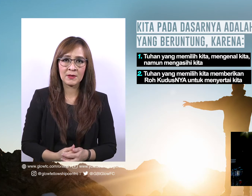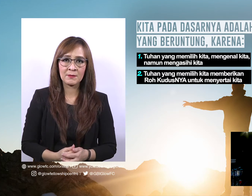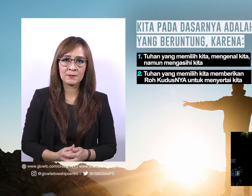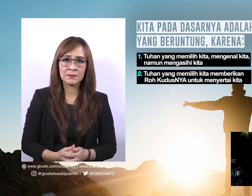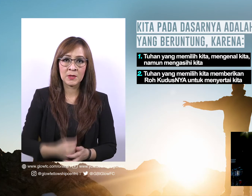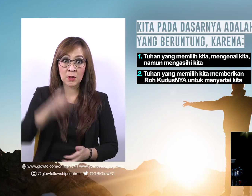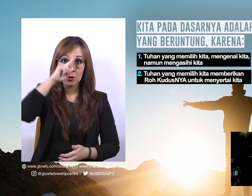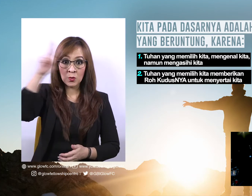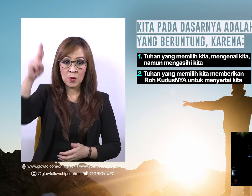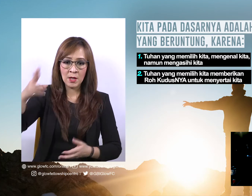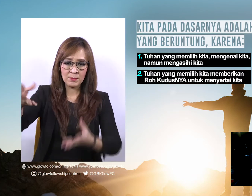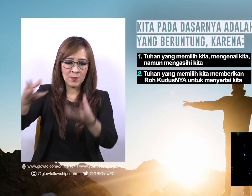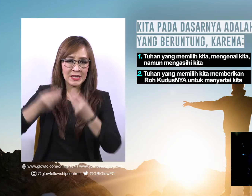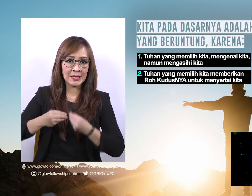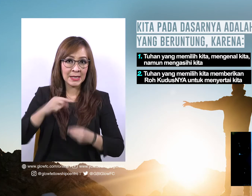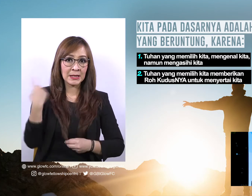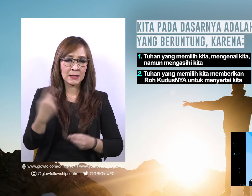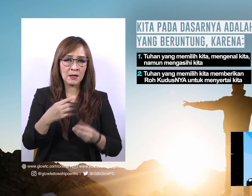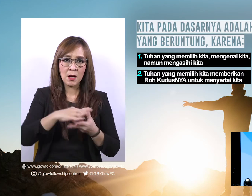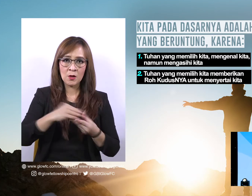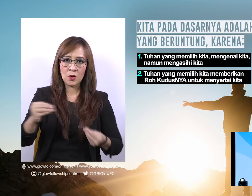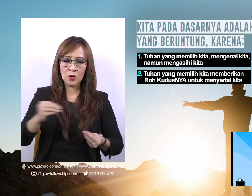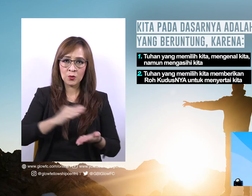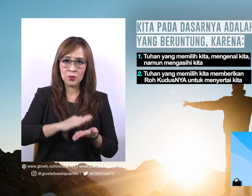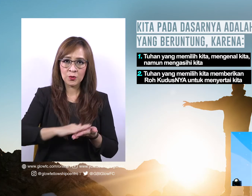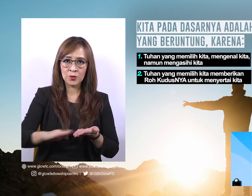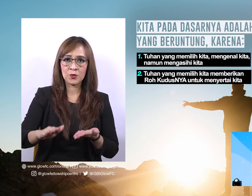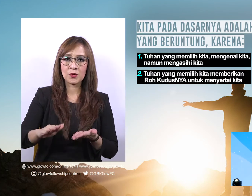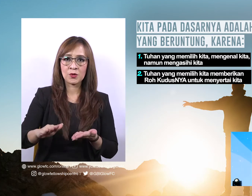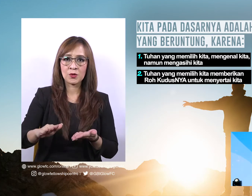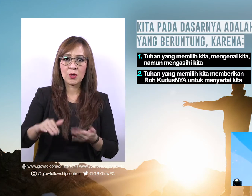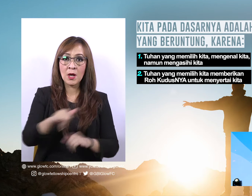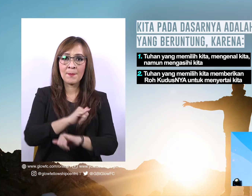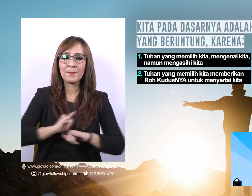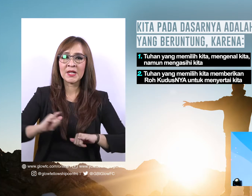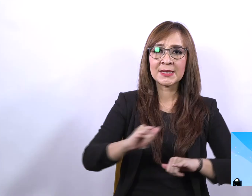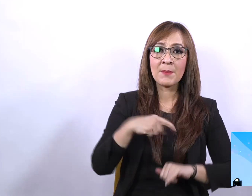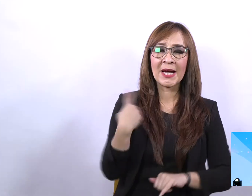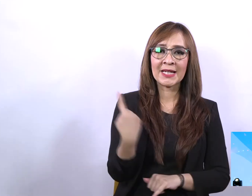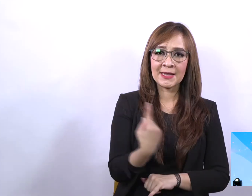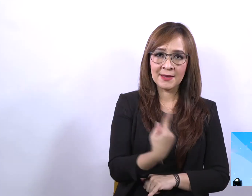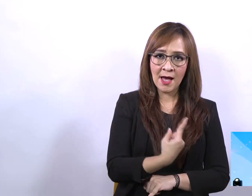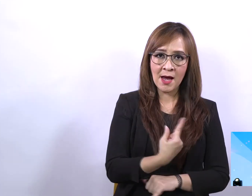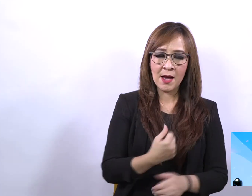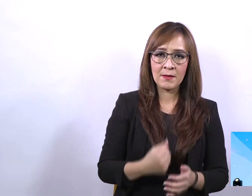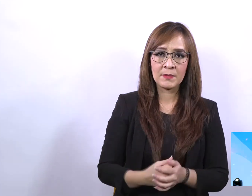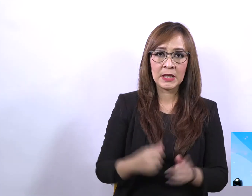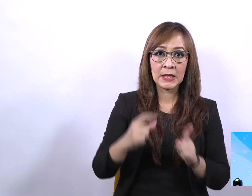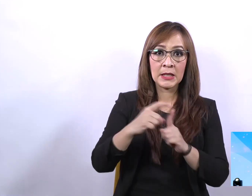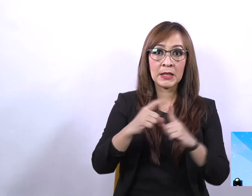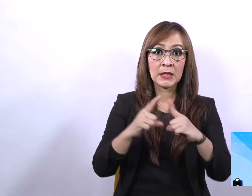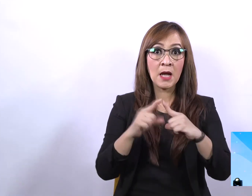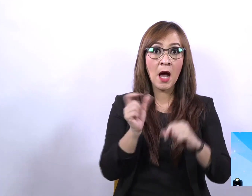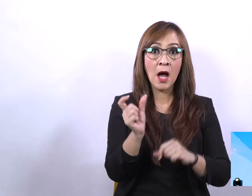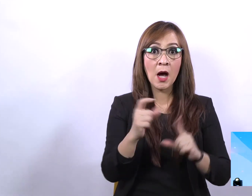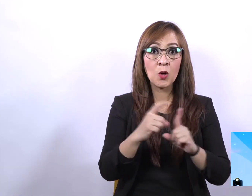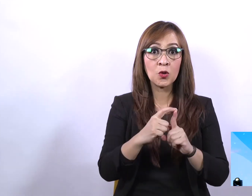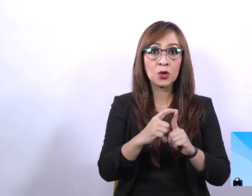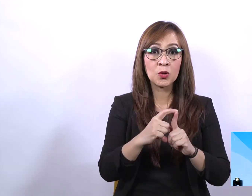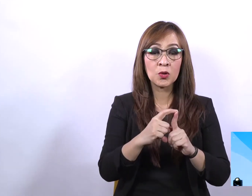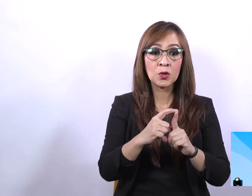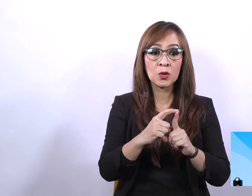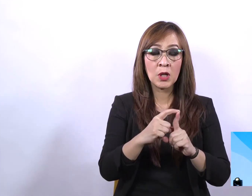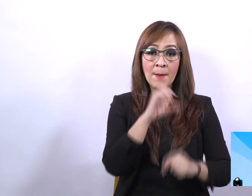Kudus untuk menyertai kita di mana tiap tahu kelemahan kita dia tahu kekurangan kita daun berkata dia ingat